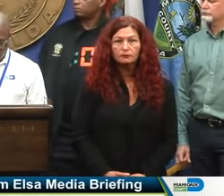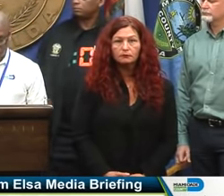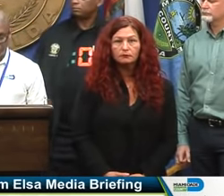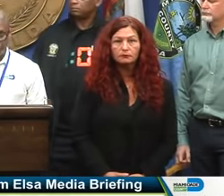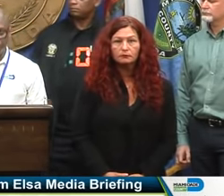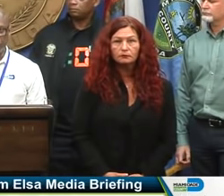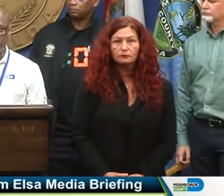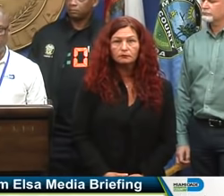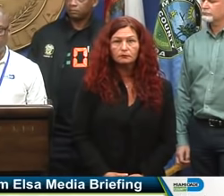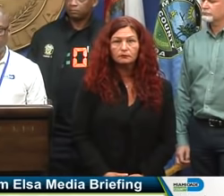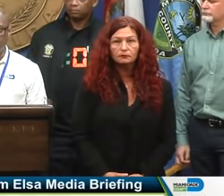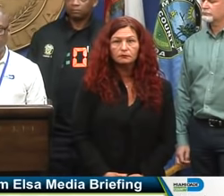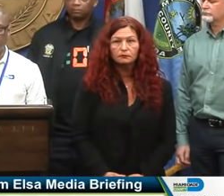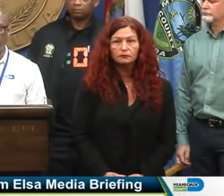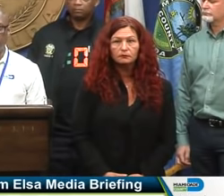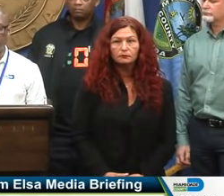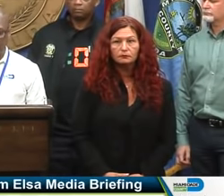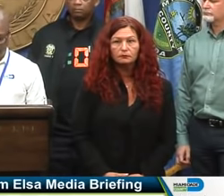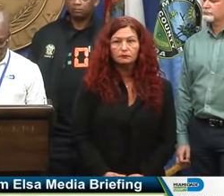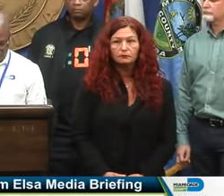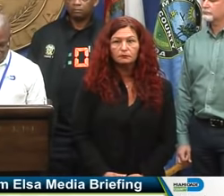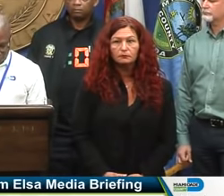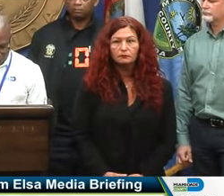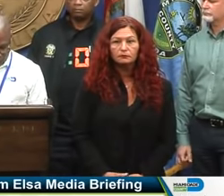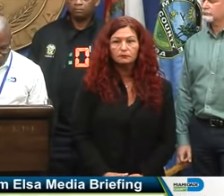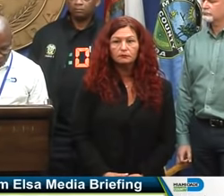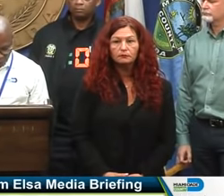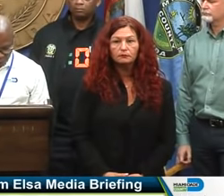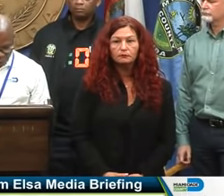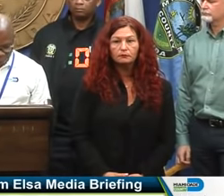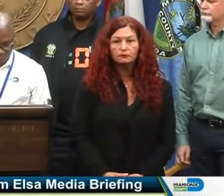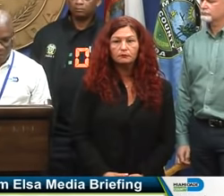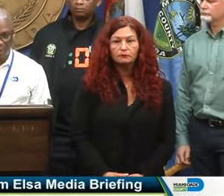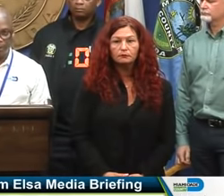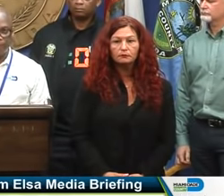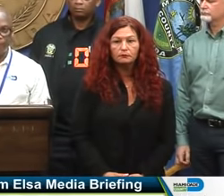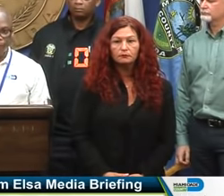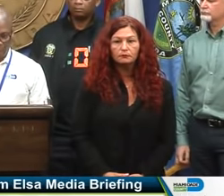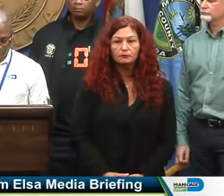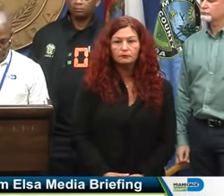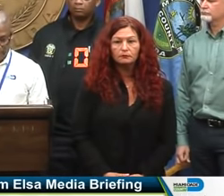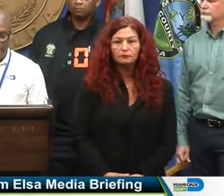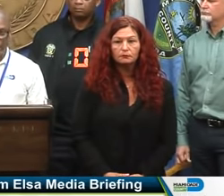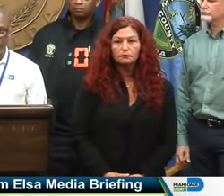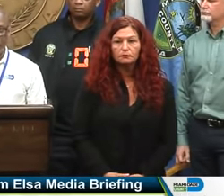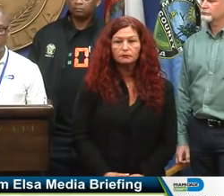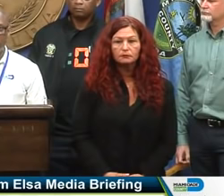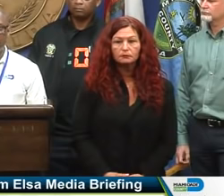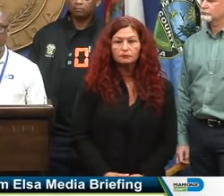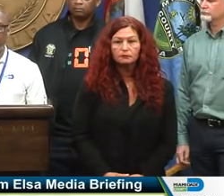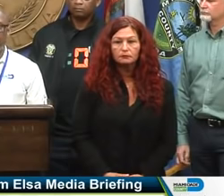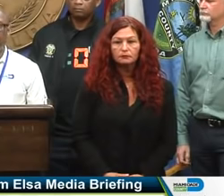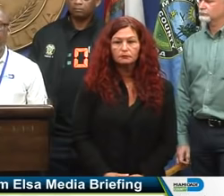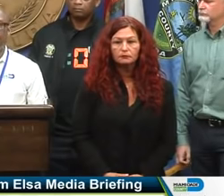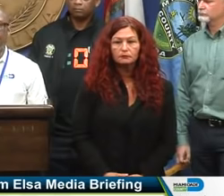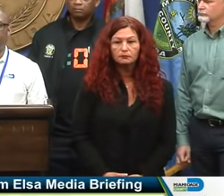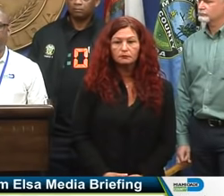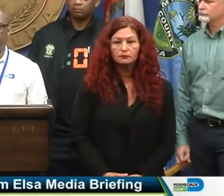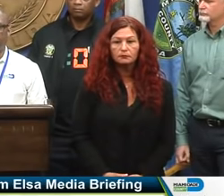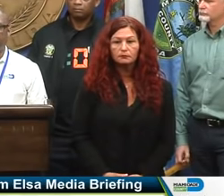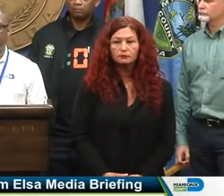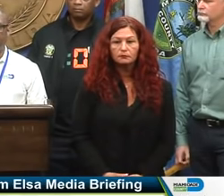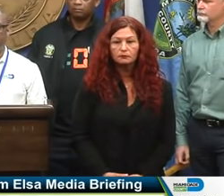morts. Moun que nous rejoignons à niveau 191 pour le moment. Elsa a approché et